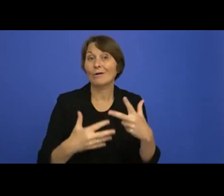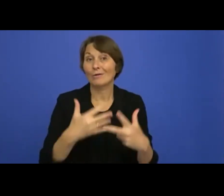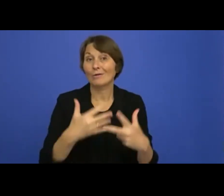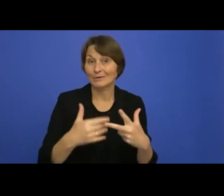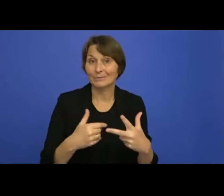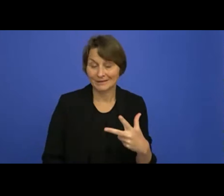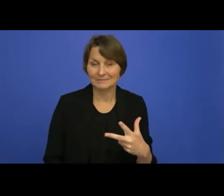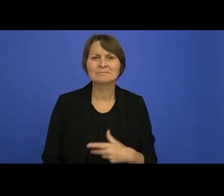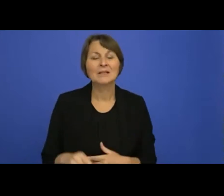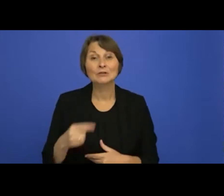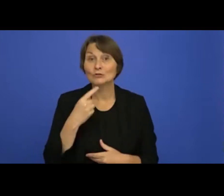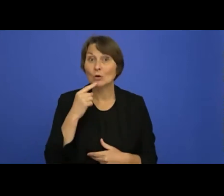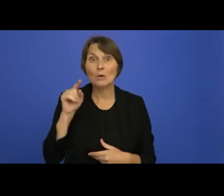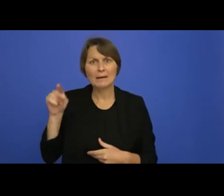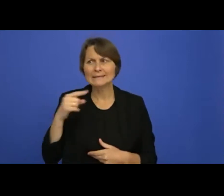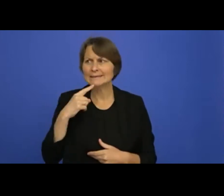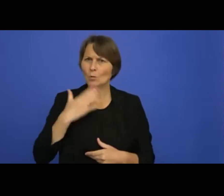ils veulent que